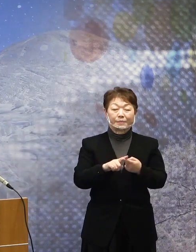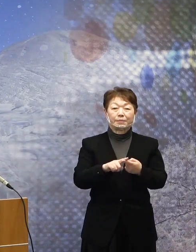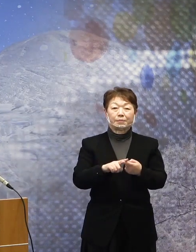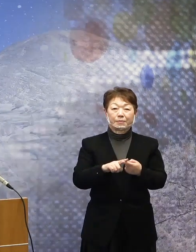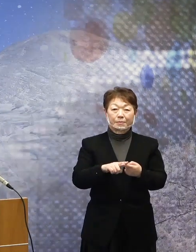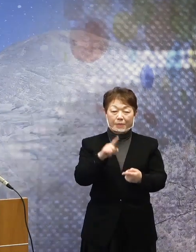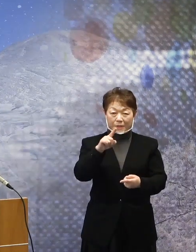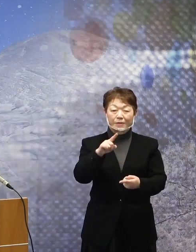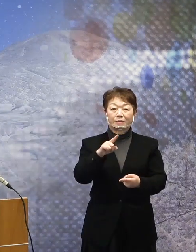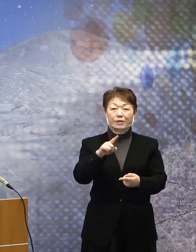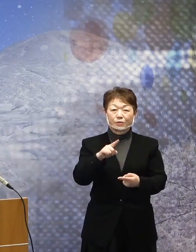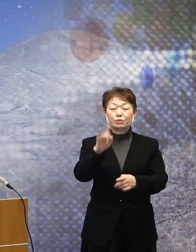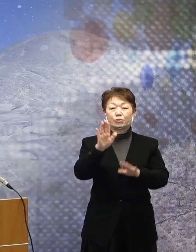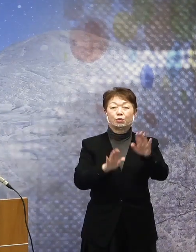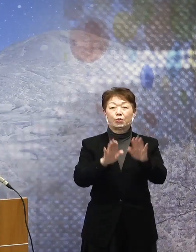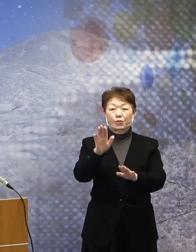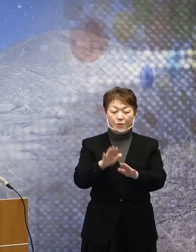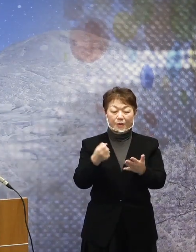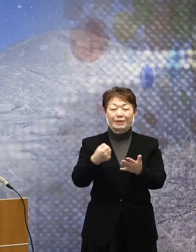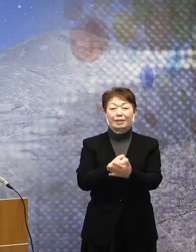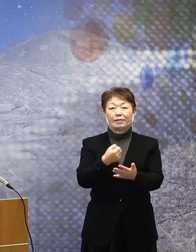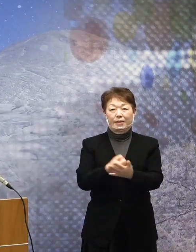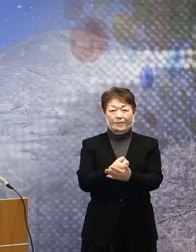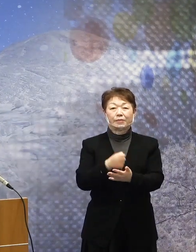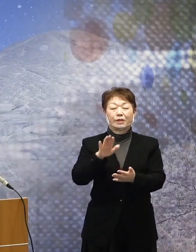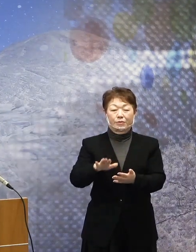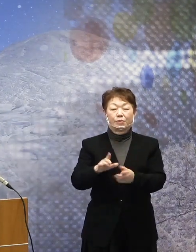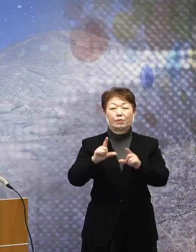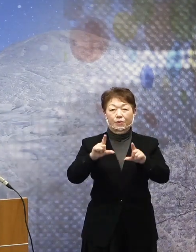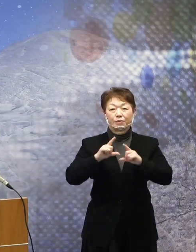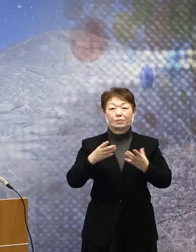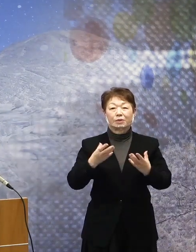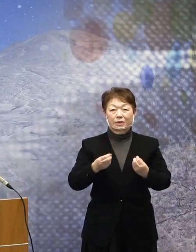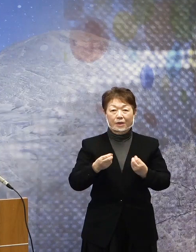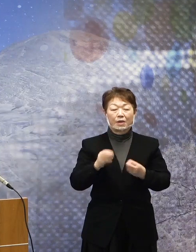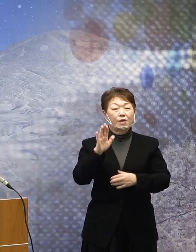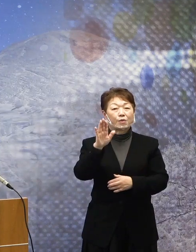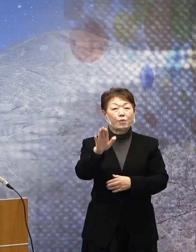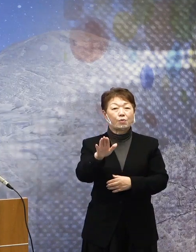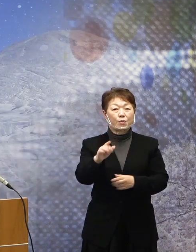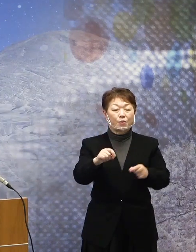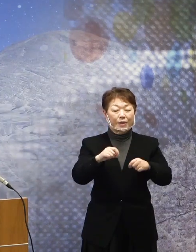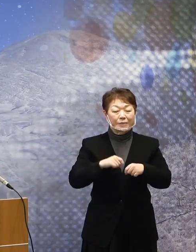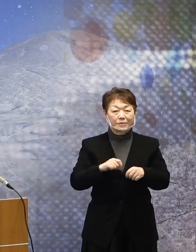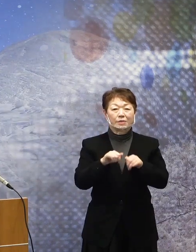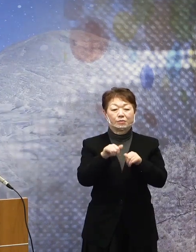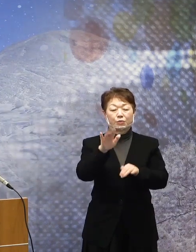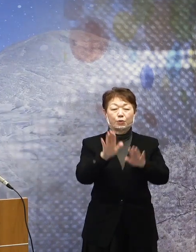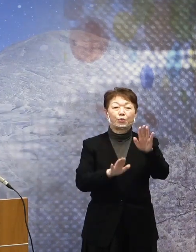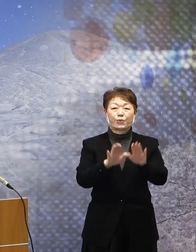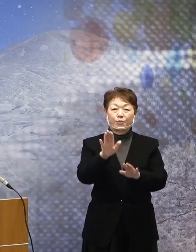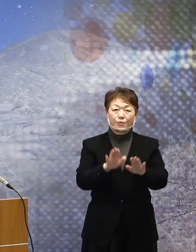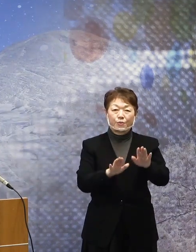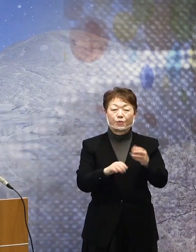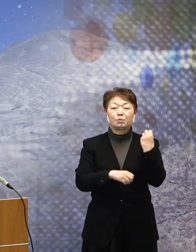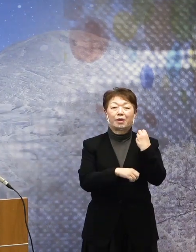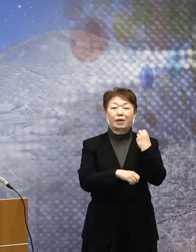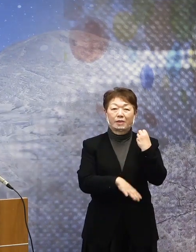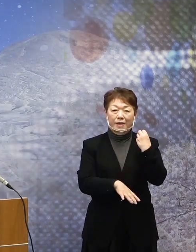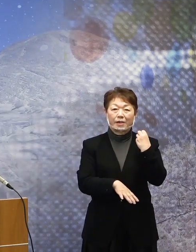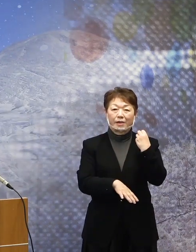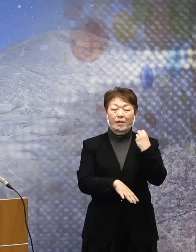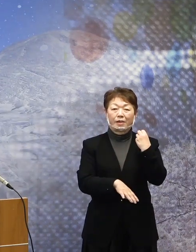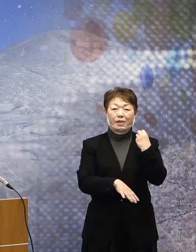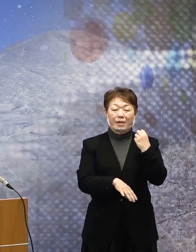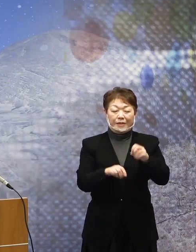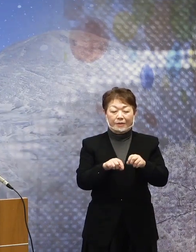ことで、本当に残念っていうことを今市長おっしゃったと思うんですが、はい、今後やっぱりこう感染状況を踏まえて、もっとやっぱりこう感染